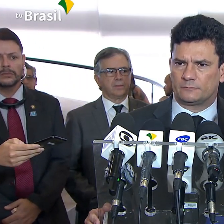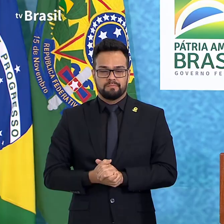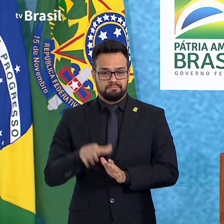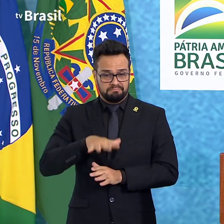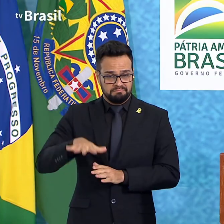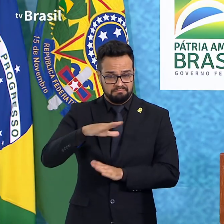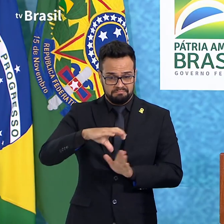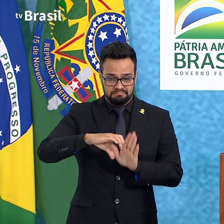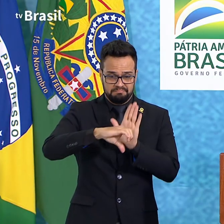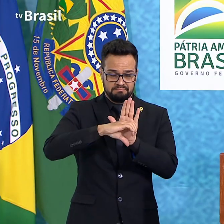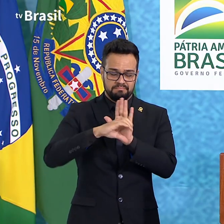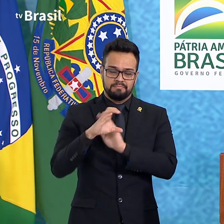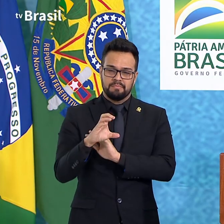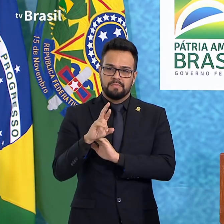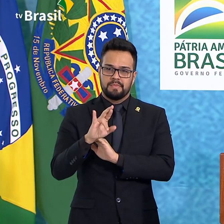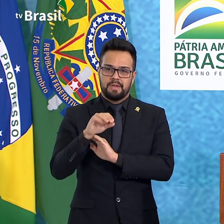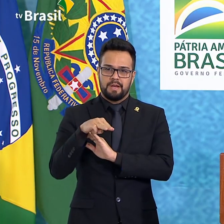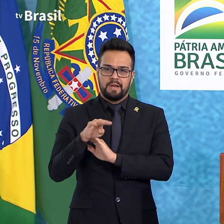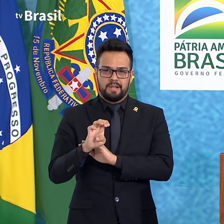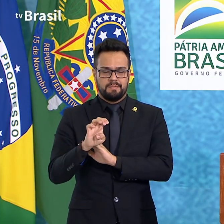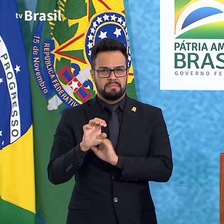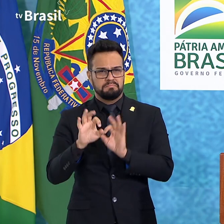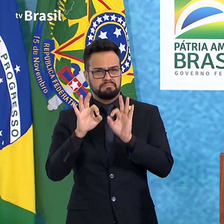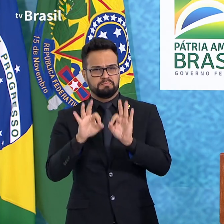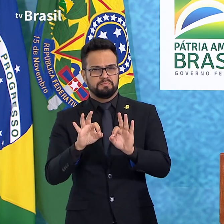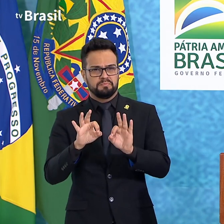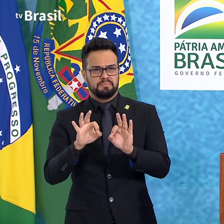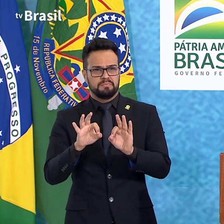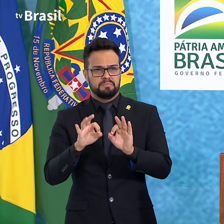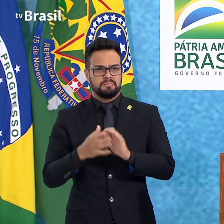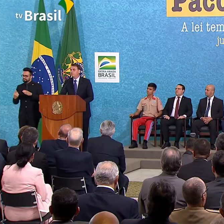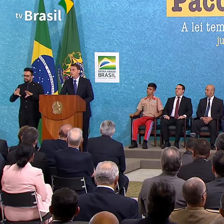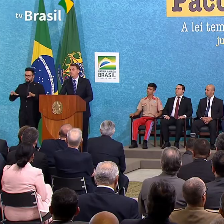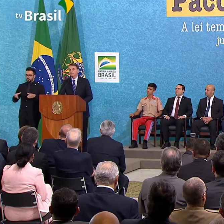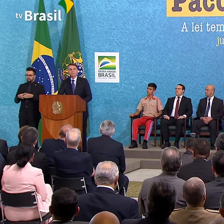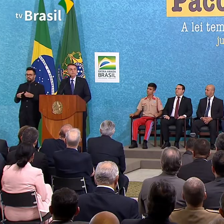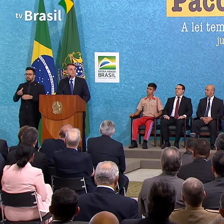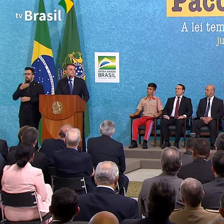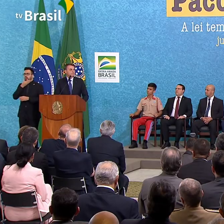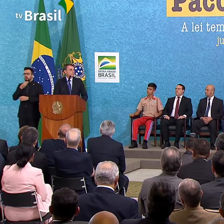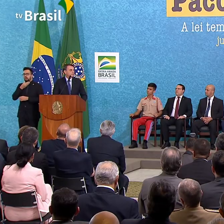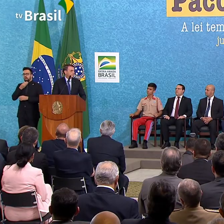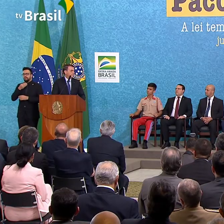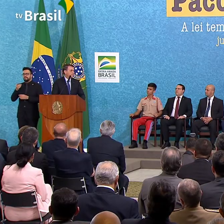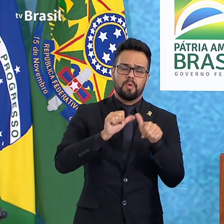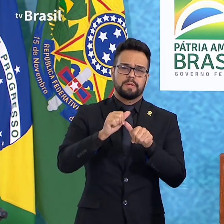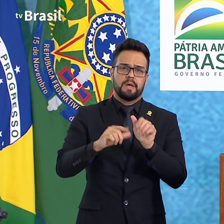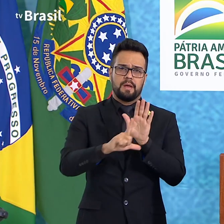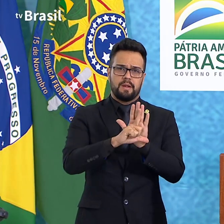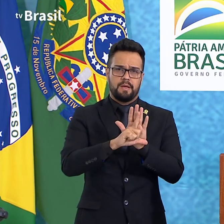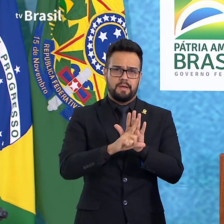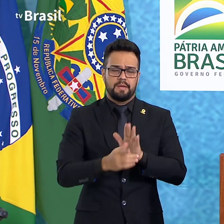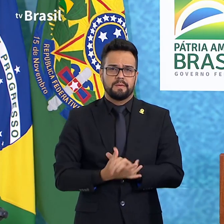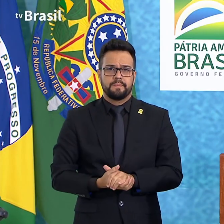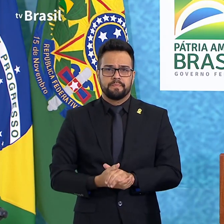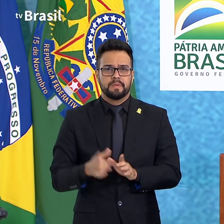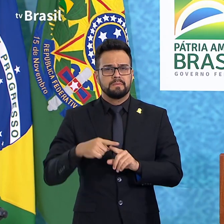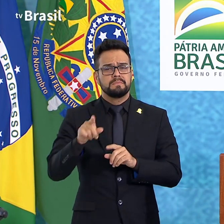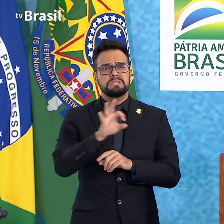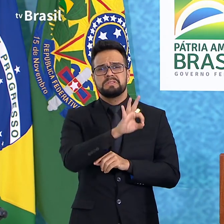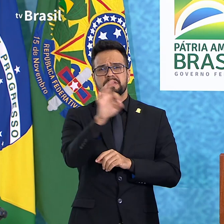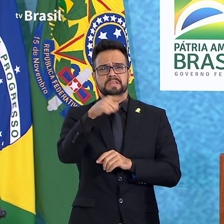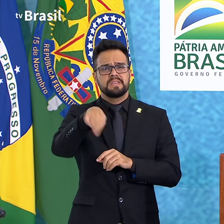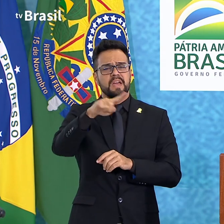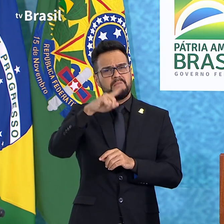certa. O presidente Jair Bolsonaro também lembrou que o esforço tem que ser conjunto. Ninguém quer